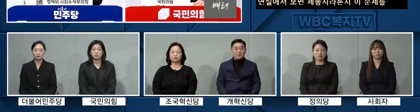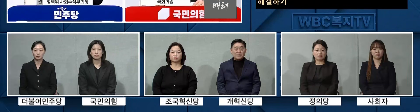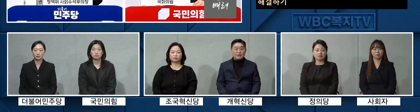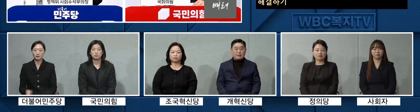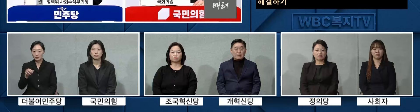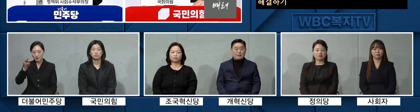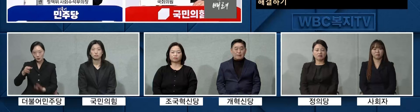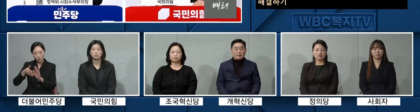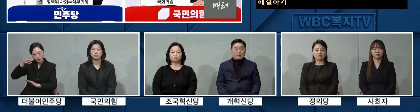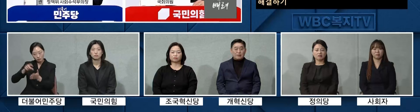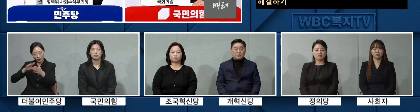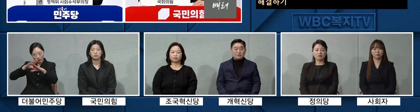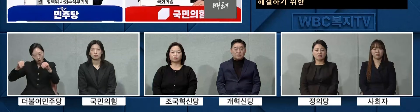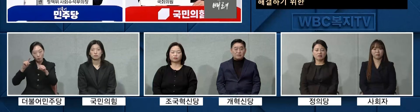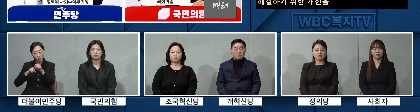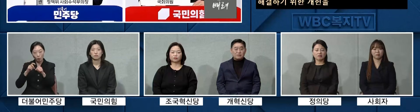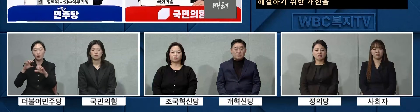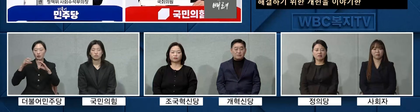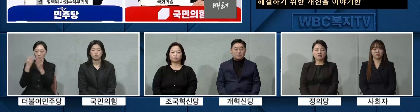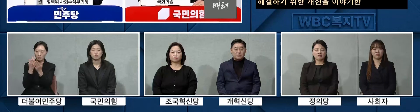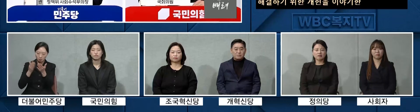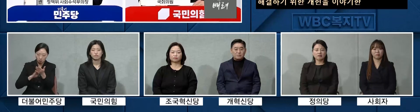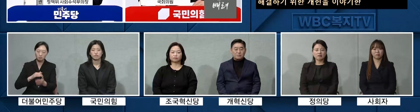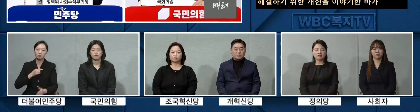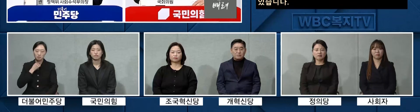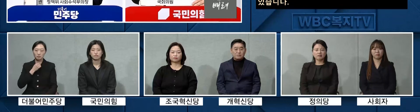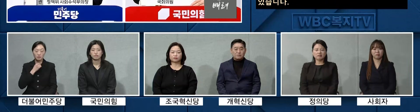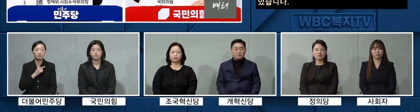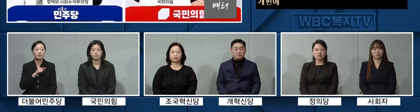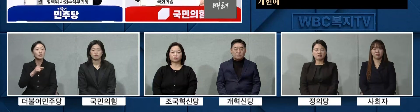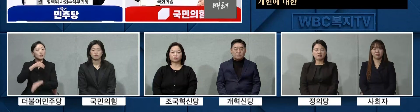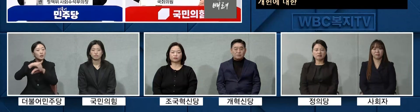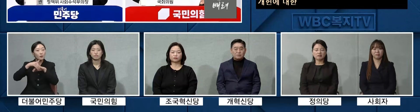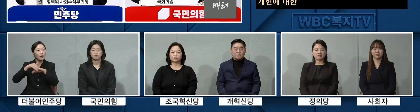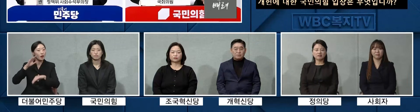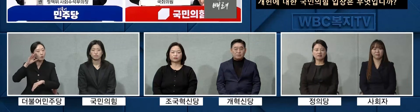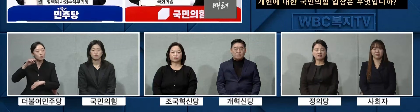있습니다. 개헌에 대한 국민의힘의 입장은 무엇입니까?